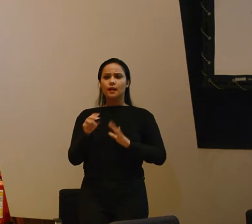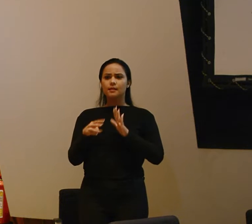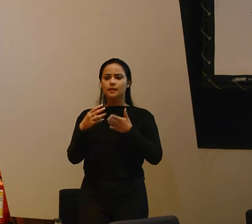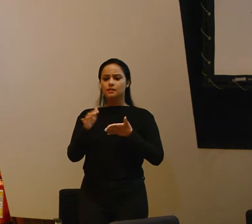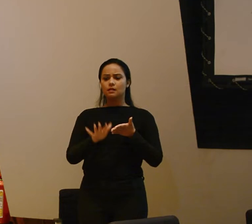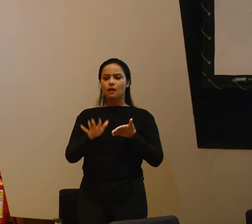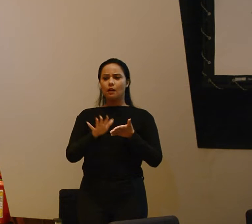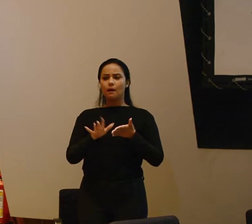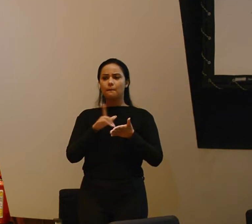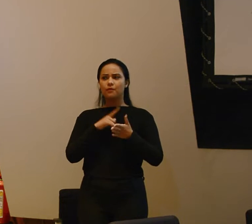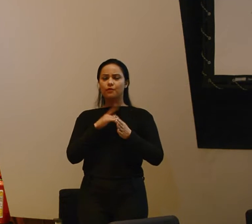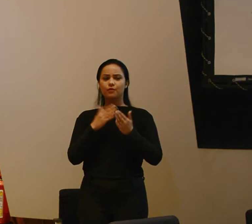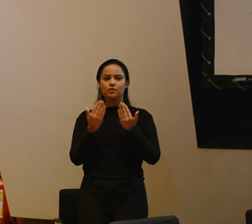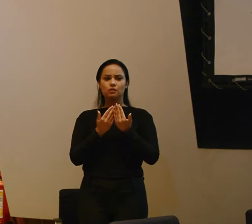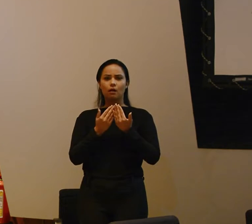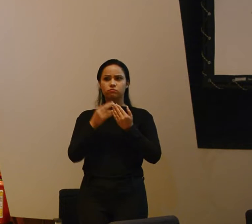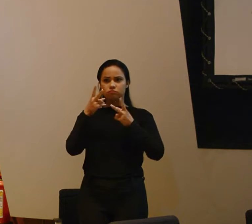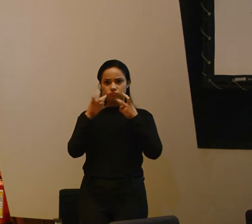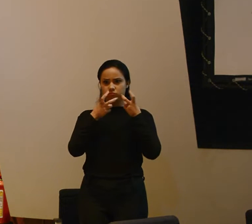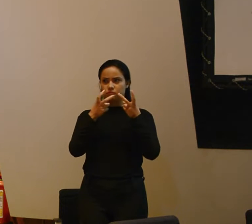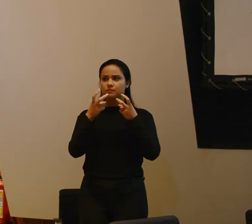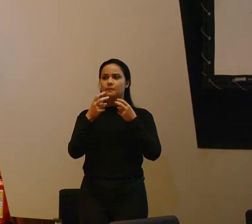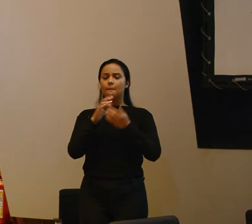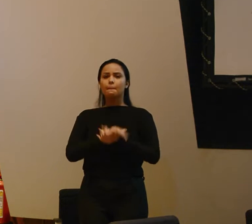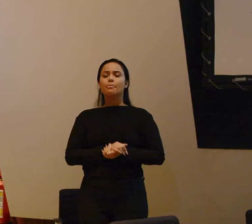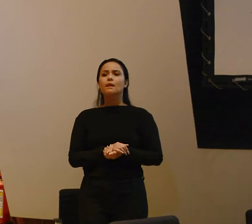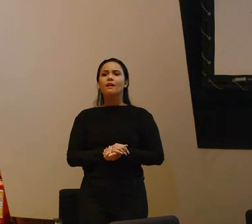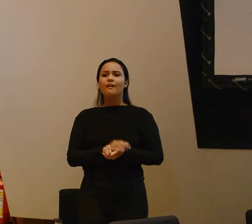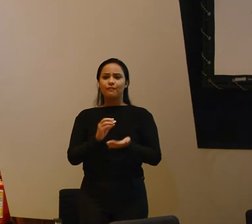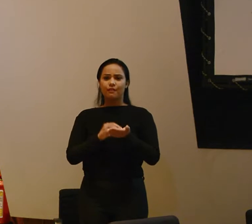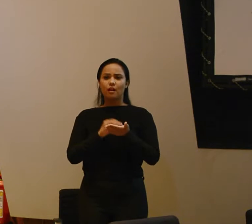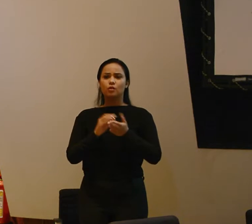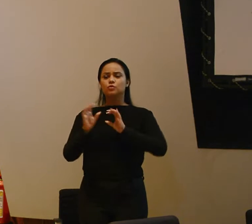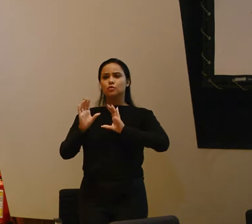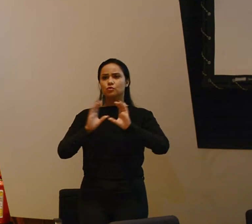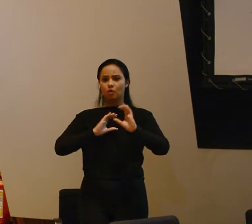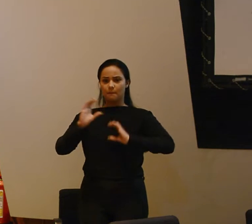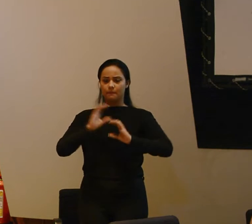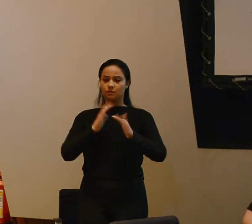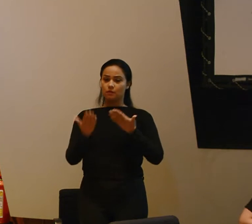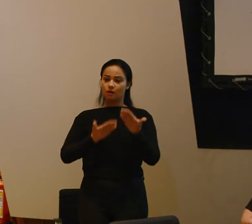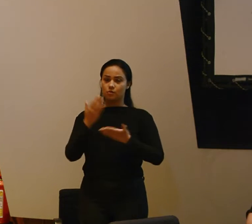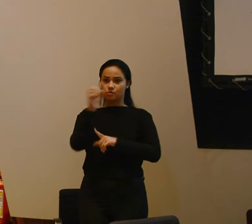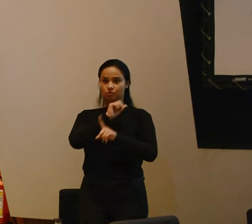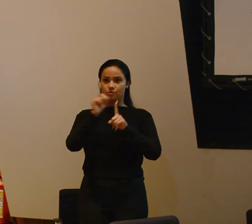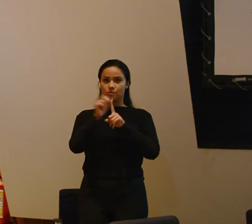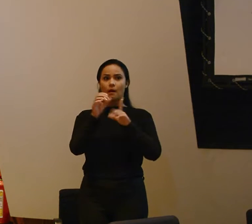3 campos para se fechar o diagnóstico, né? Que é a questão de déficit em comunicação, interação social e